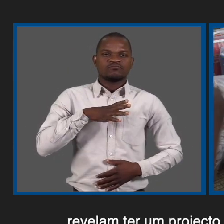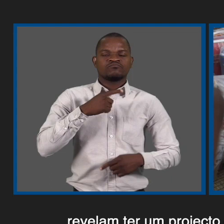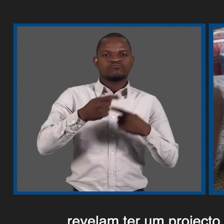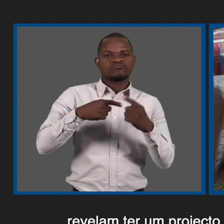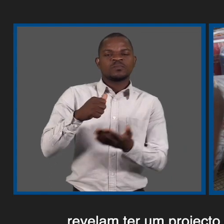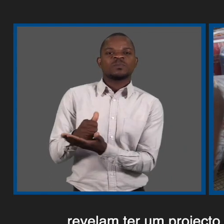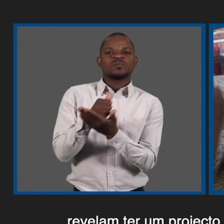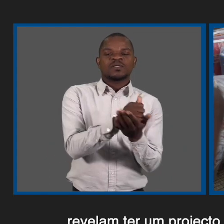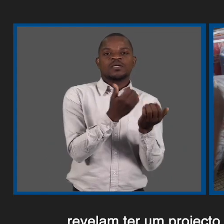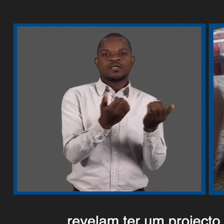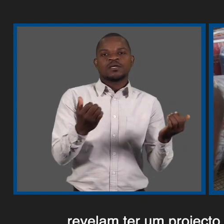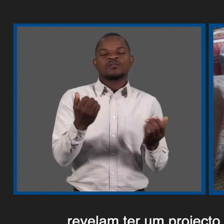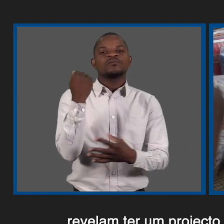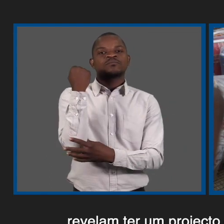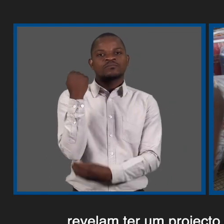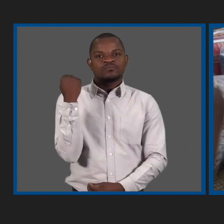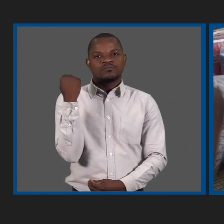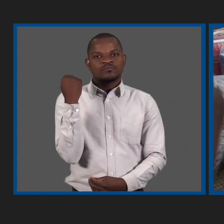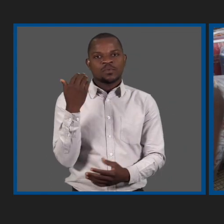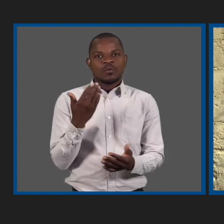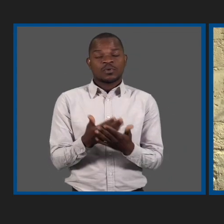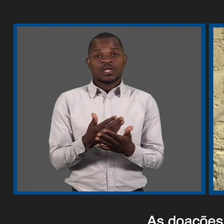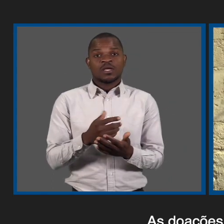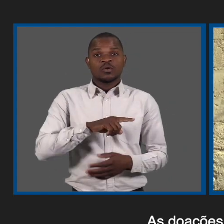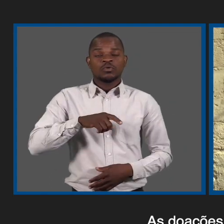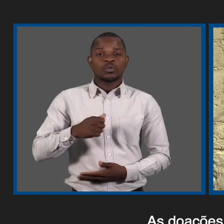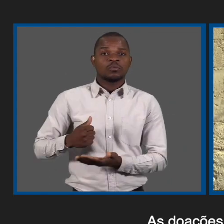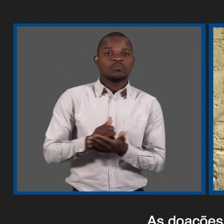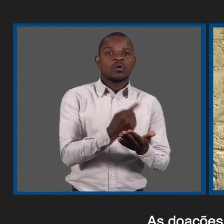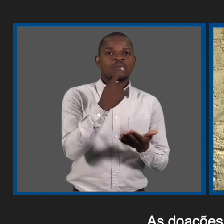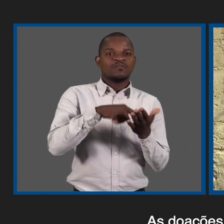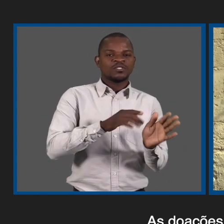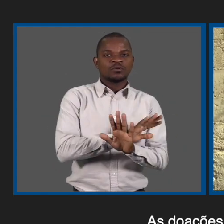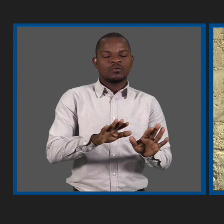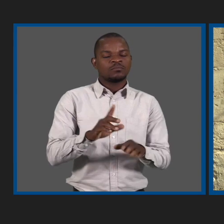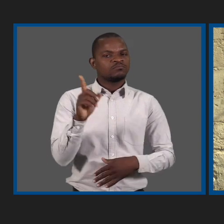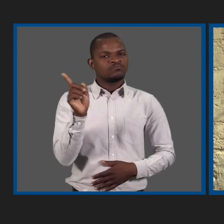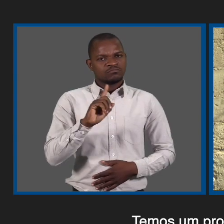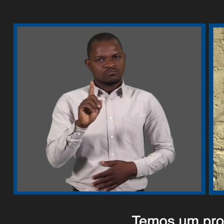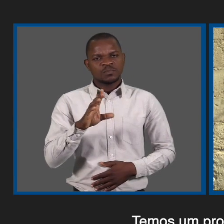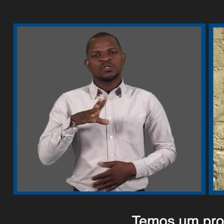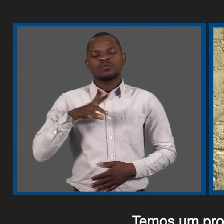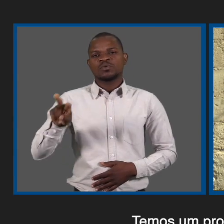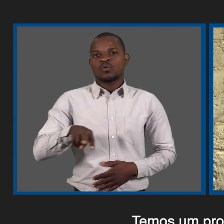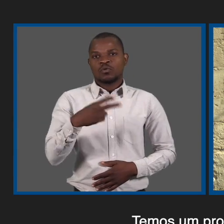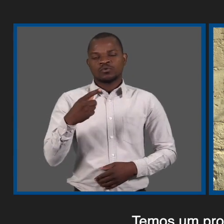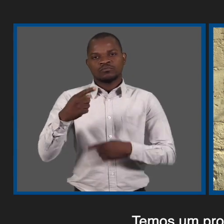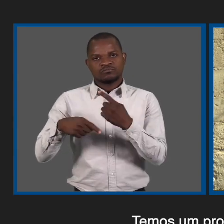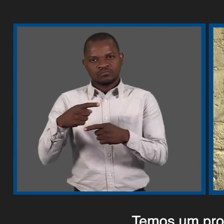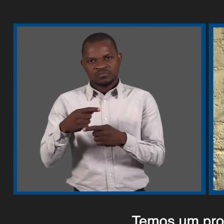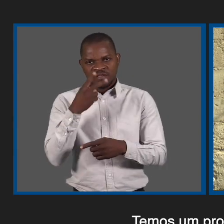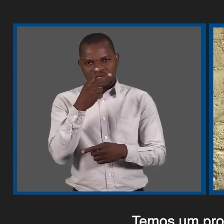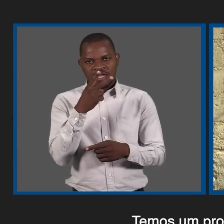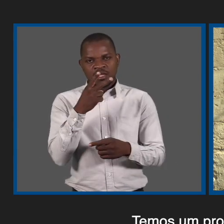ajuda às crianças desfavorecidas. As doações não terminam por aqui. Temos outro projeto aqui,